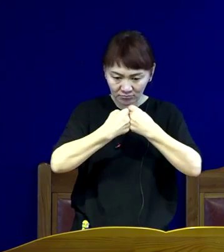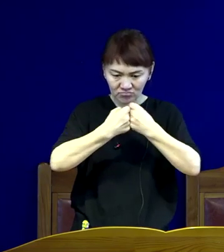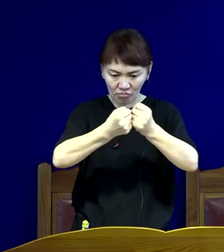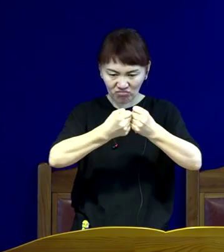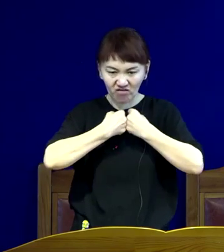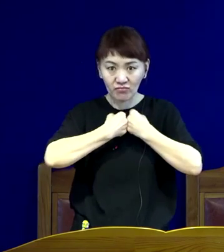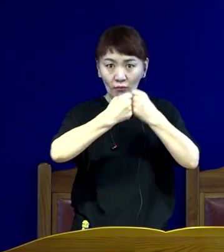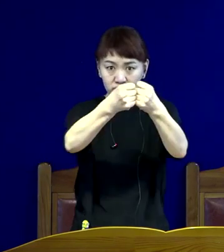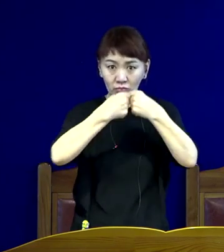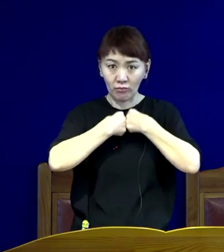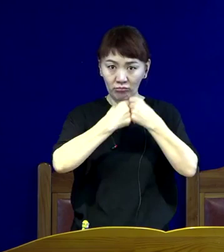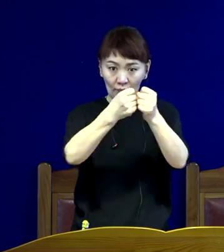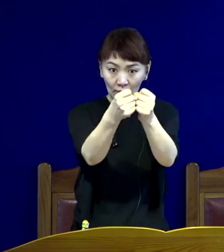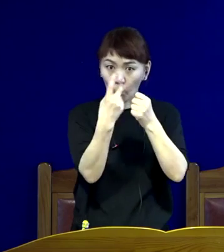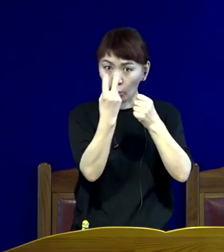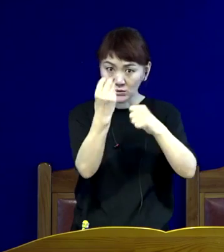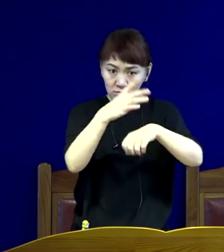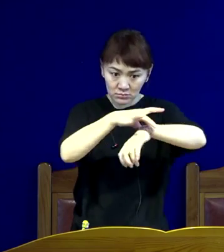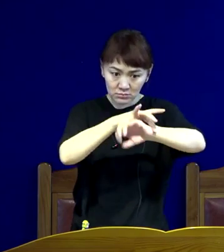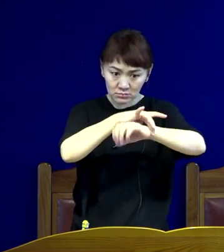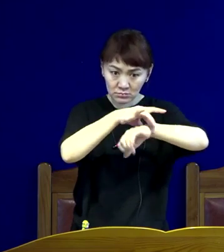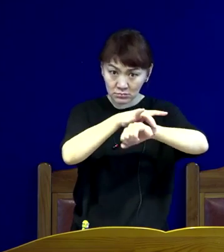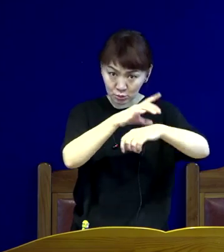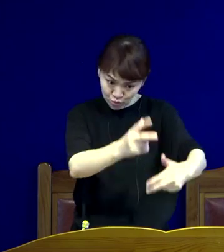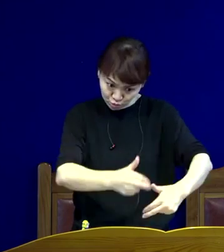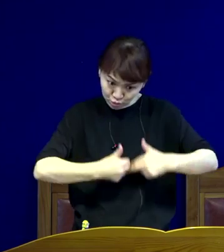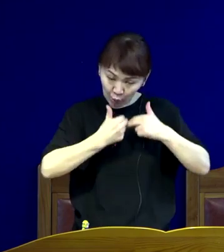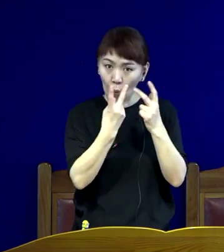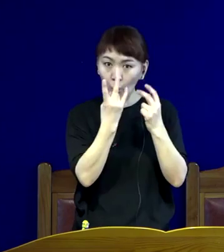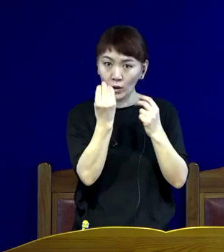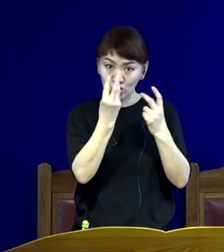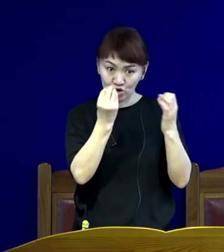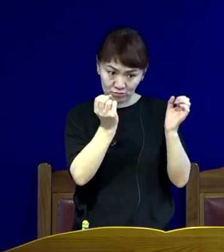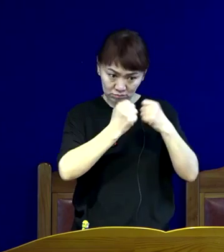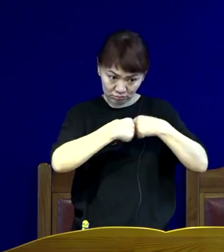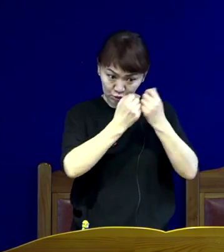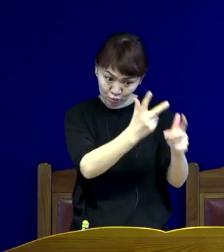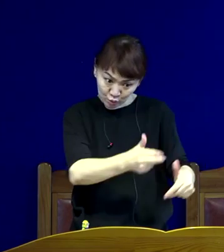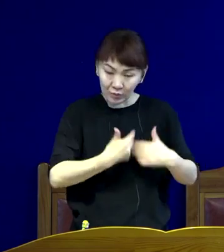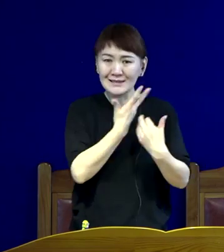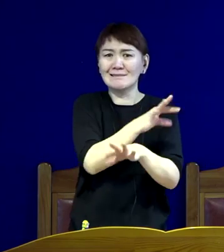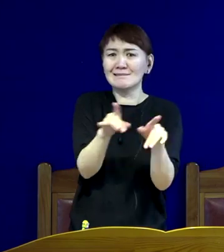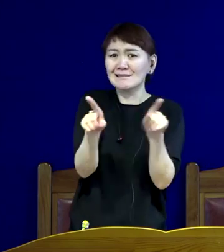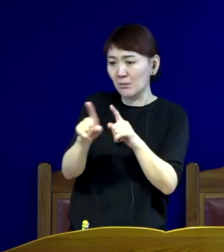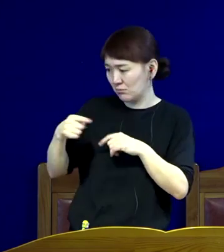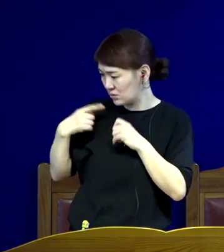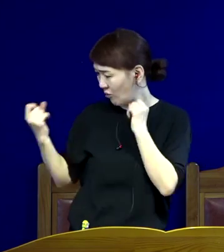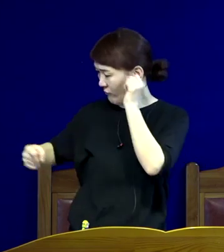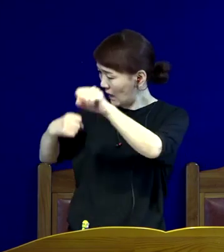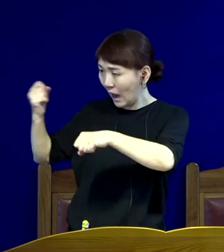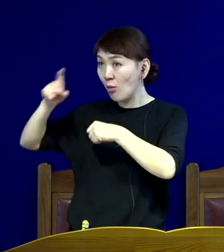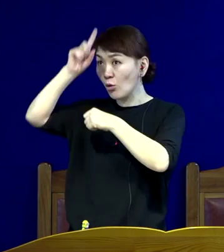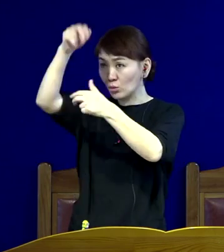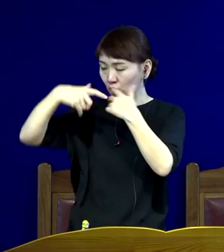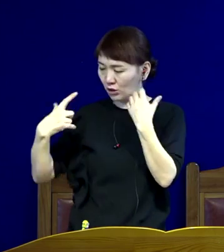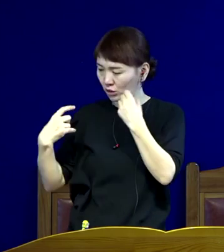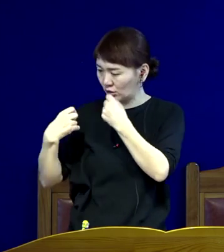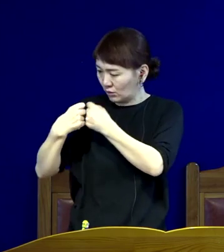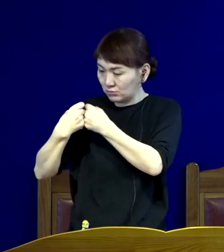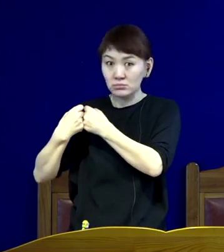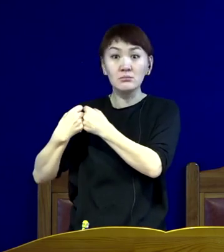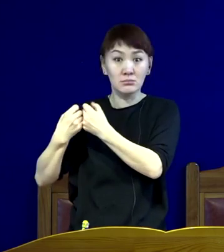аа. Тэгэхээр бурхан нэг номерт байх ёстой гэдэг нь өөрийн тань төлөө хийлээд байгаа үг юм. Бурханы төлөө